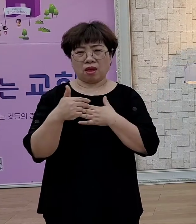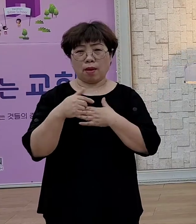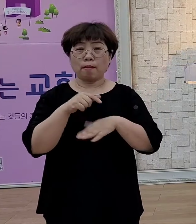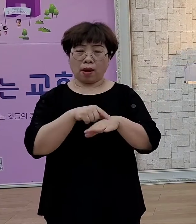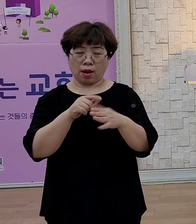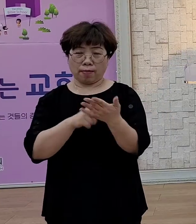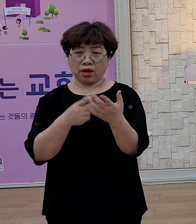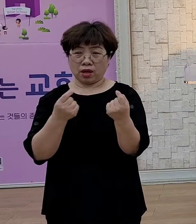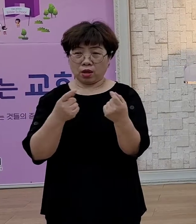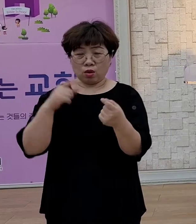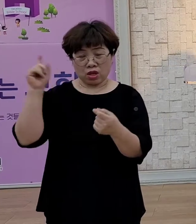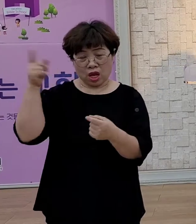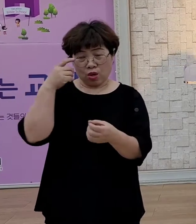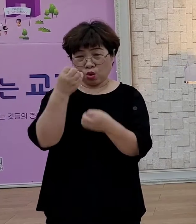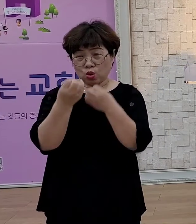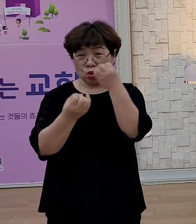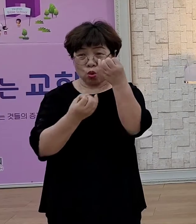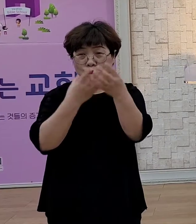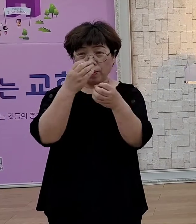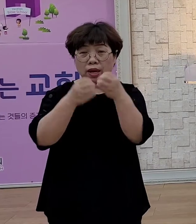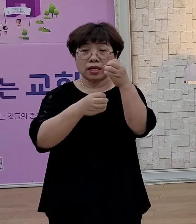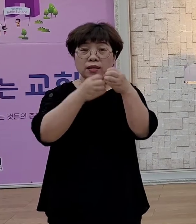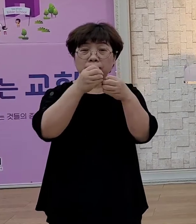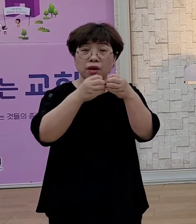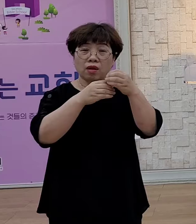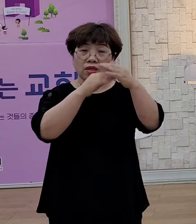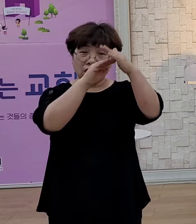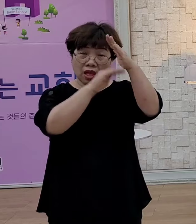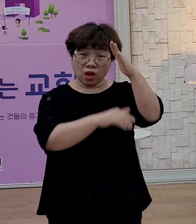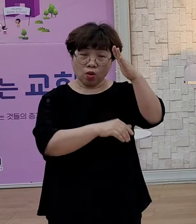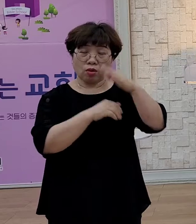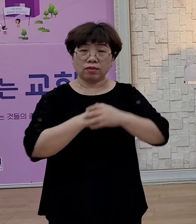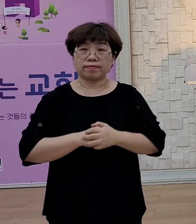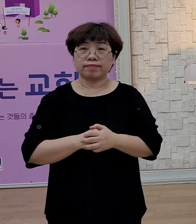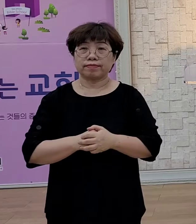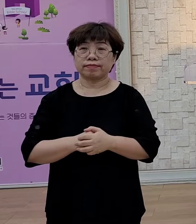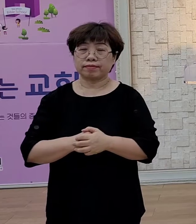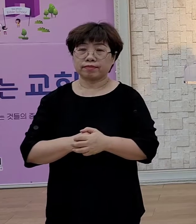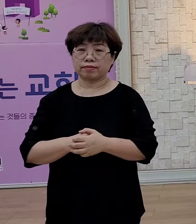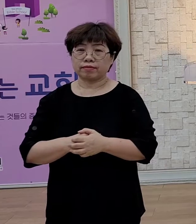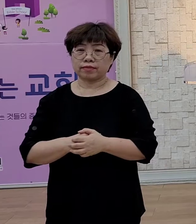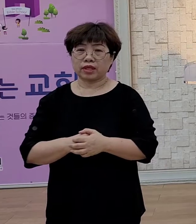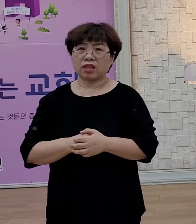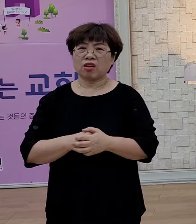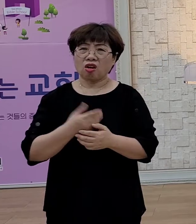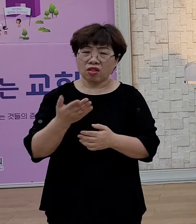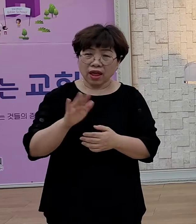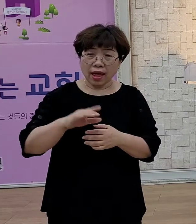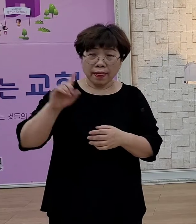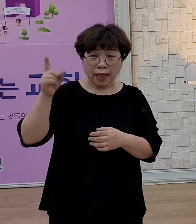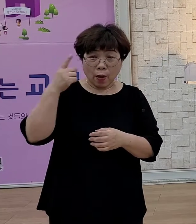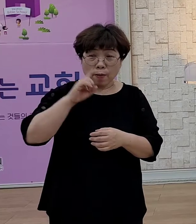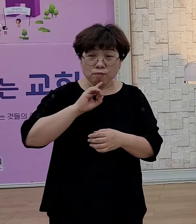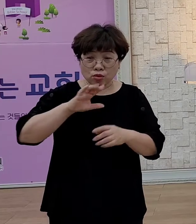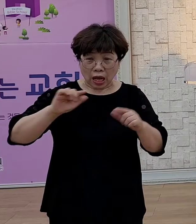여러분 이게 다윗의 인생이기도 했지만 오늘 살아가는 우리의 인생이다.